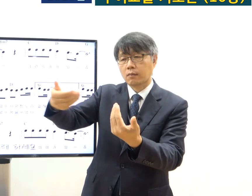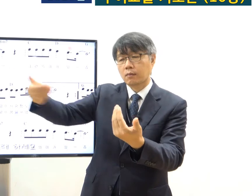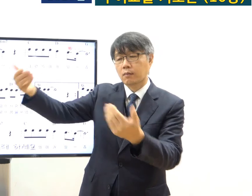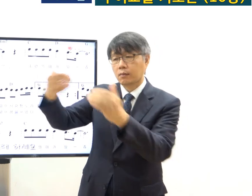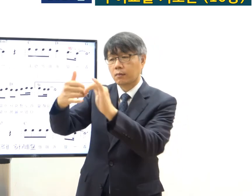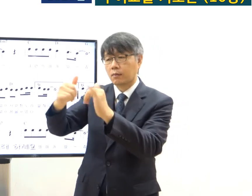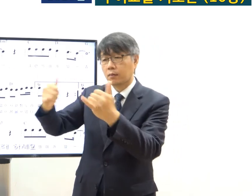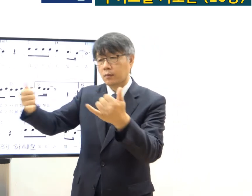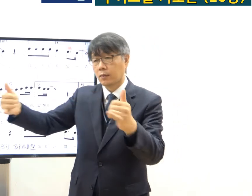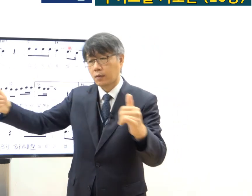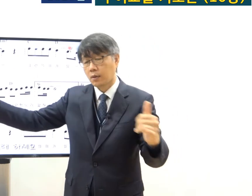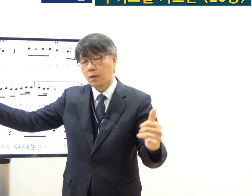떠난 이에게